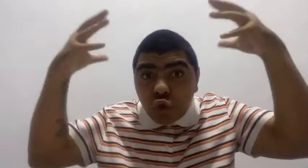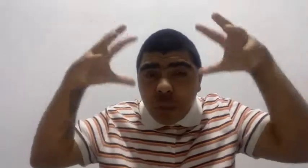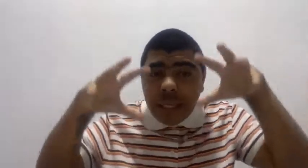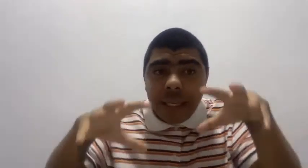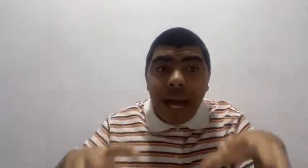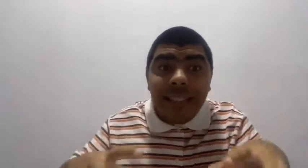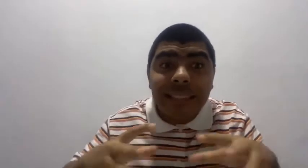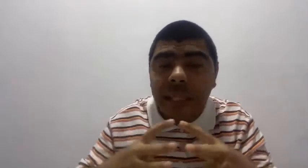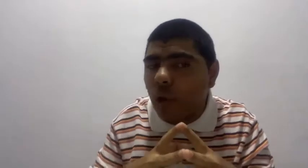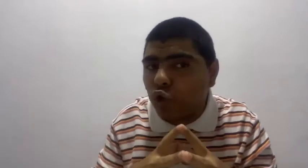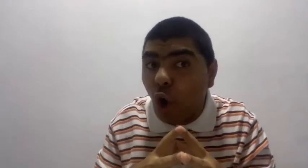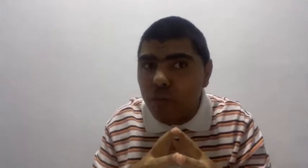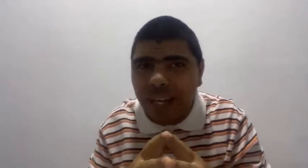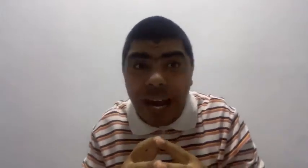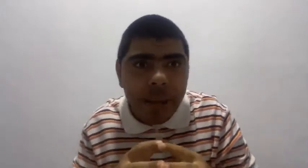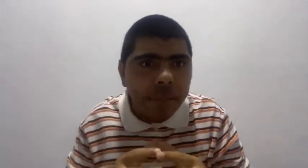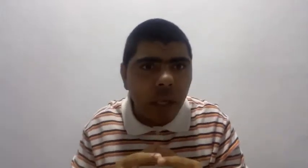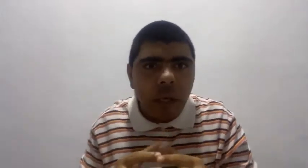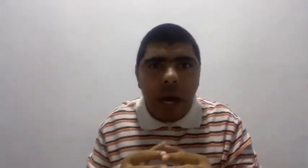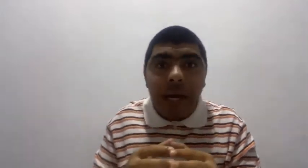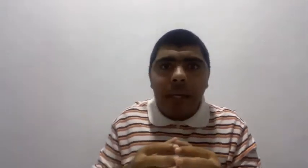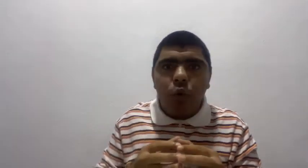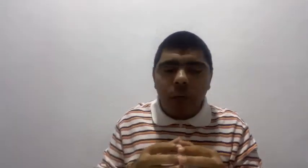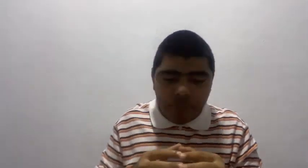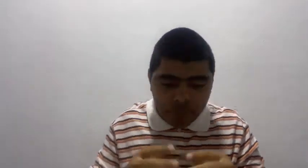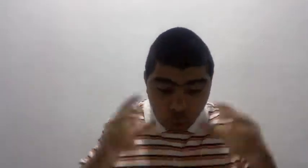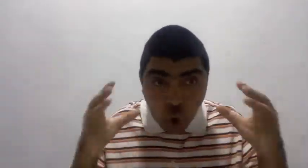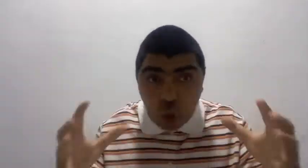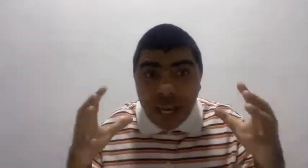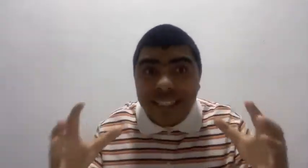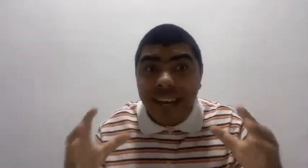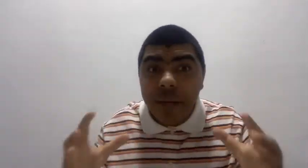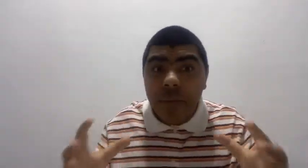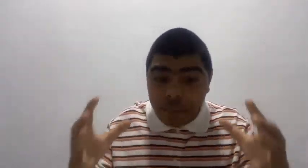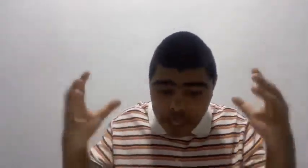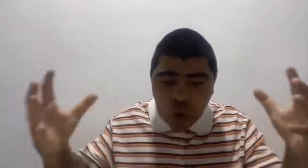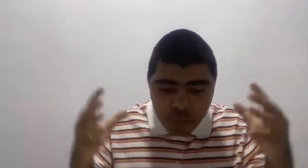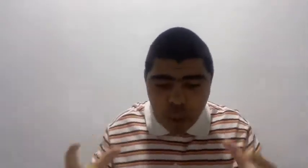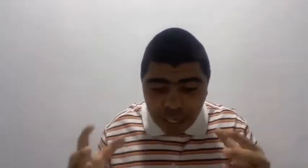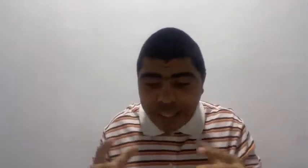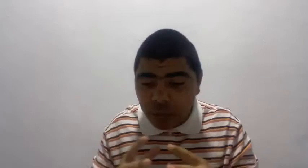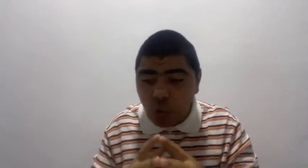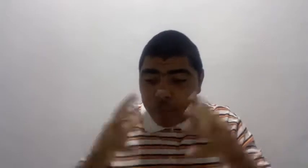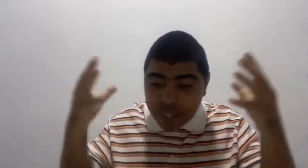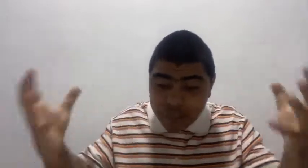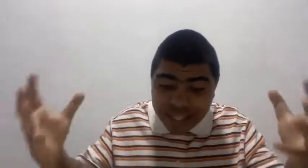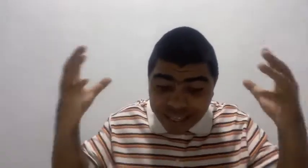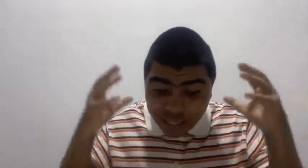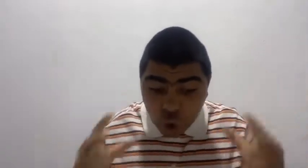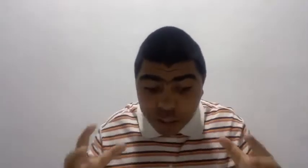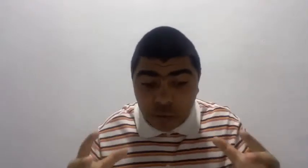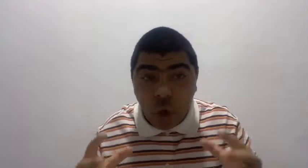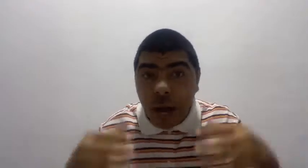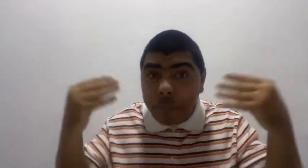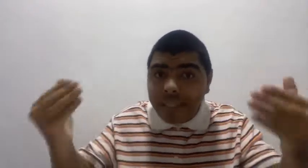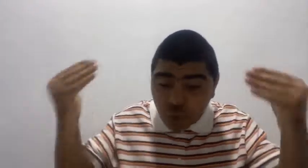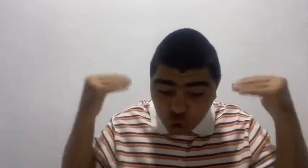y delante de los hombres. Amén. Aleluya. Gloria al que vive. Vaya conmigo a la escritura. Primera de Corintios capítulo